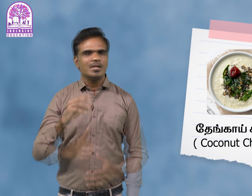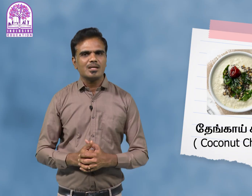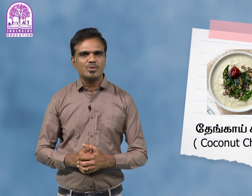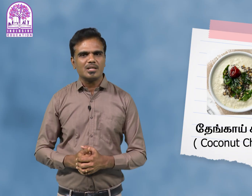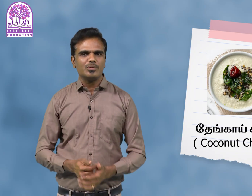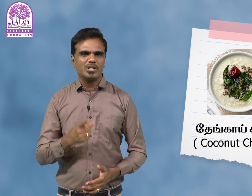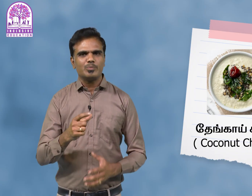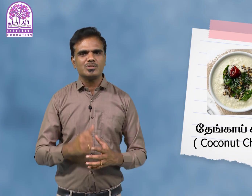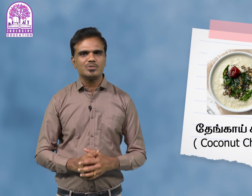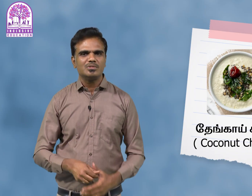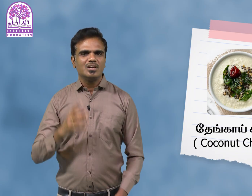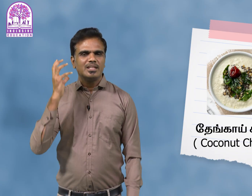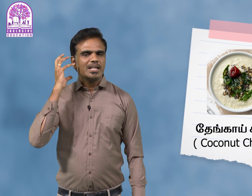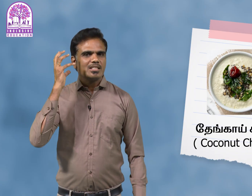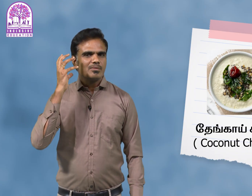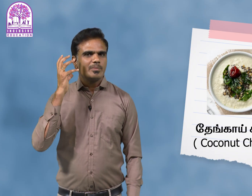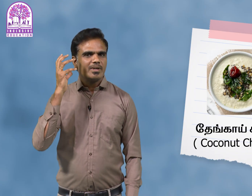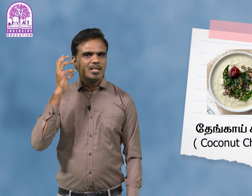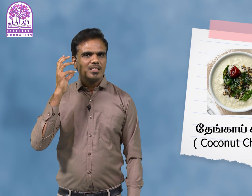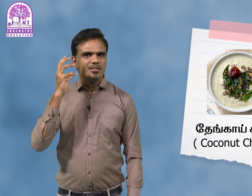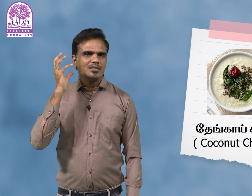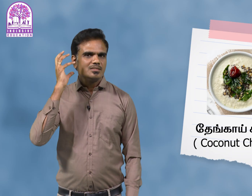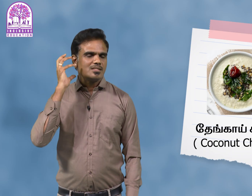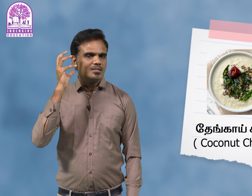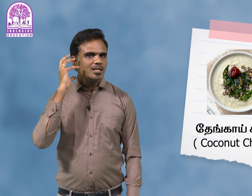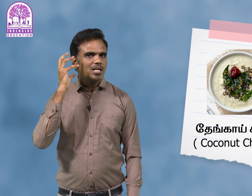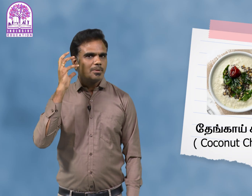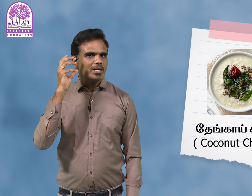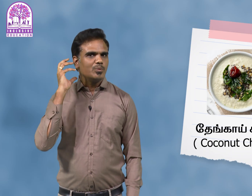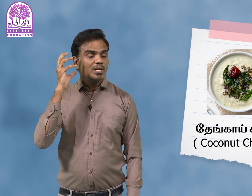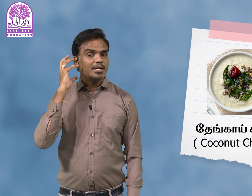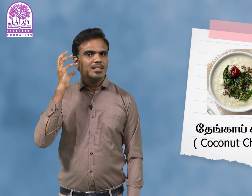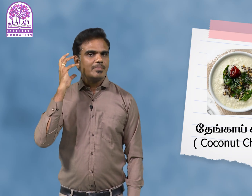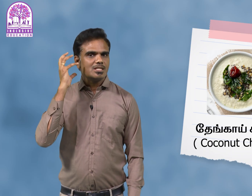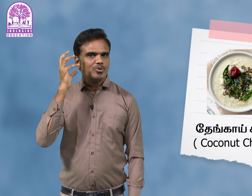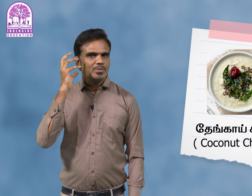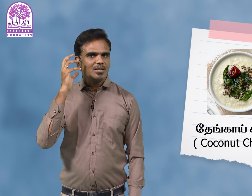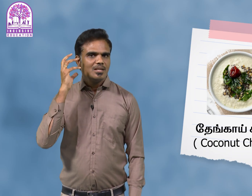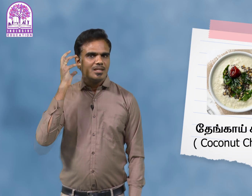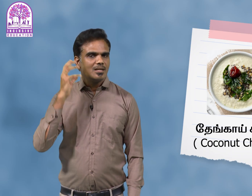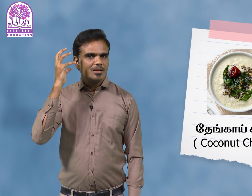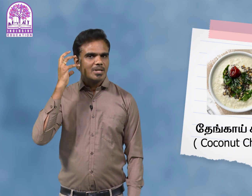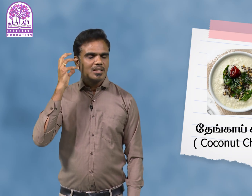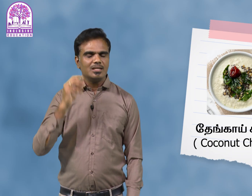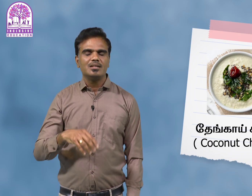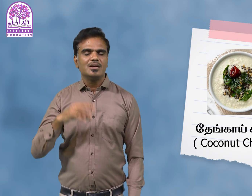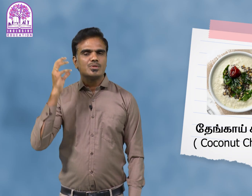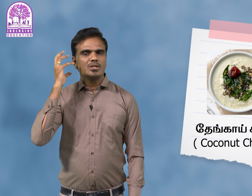எதுக்காக சொல்கிறாங்க, உங்களுக்கே புரிஞ்சிருக்கும். தேங்காய் என்ன செய்வோம், நம்ம வாங்கினீங்கன்னா ஜஸ்ட்டு நீங்கள் ஆட்டி பார்ப்பீங்க, உள்ளே தண்ணி இருக்குது, அப்படி செக் பண்ணுவோமா, ஆடுதான்னு பார்க்குறீங்களா? ஸோ இது வந்து